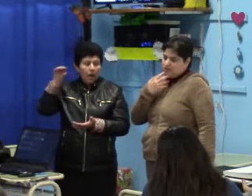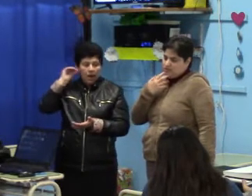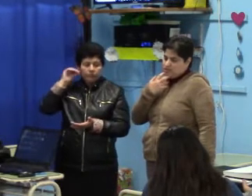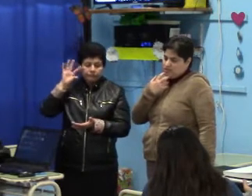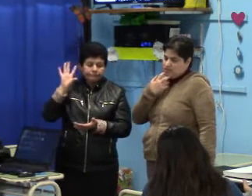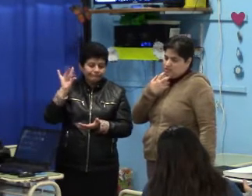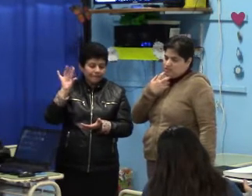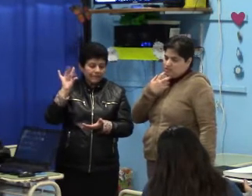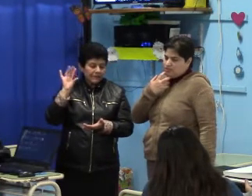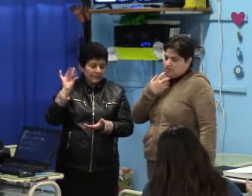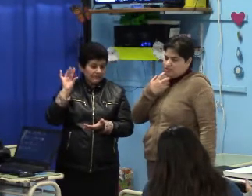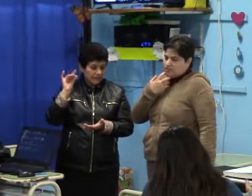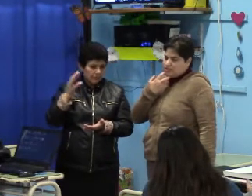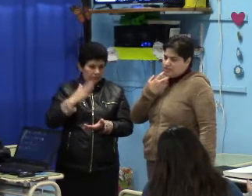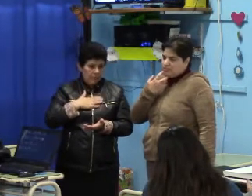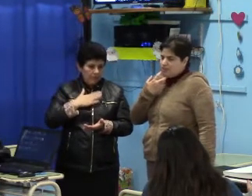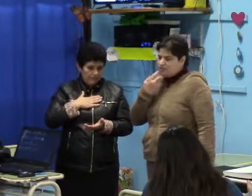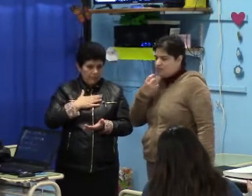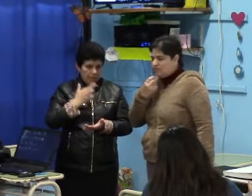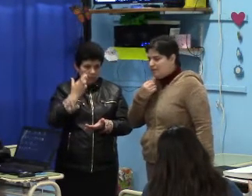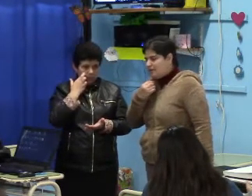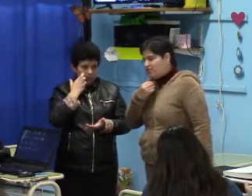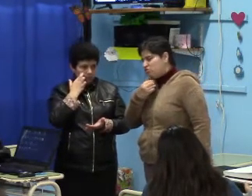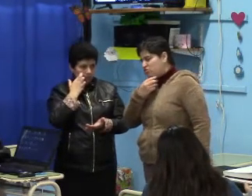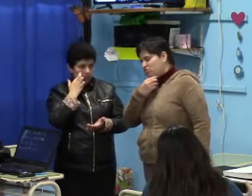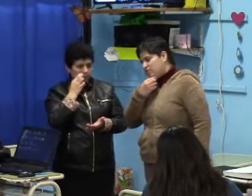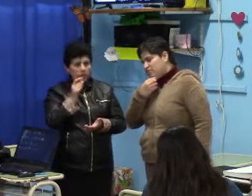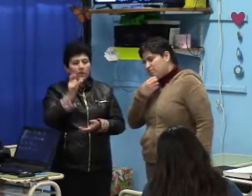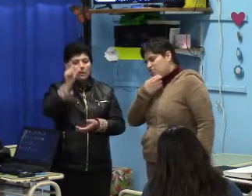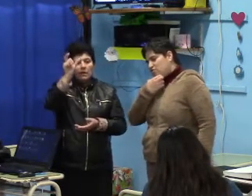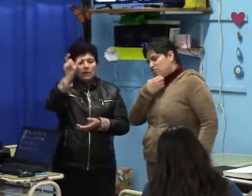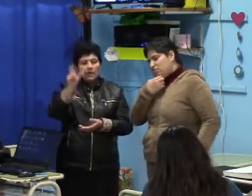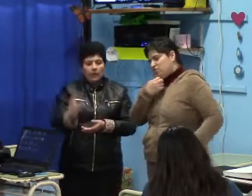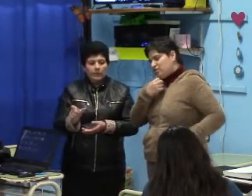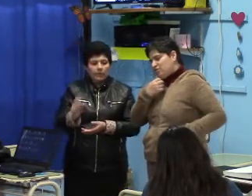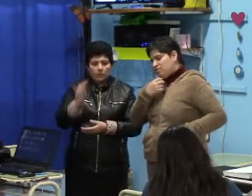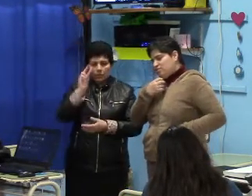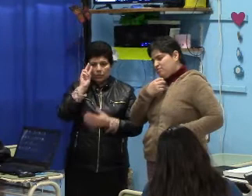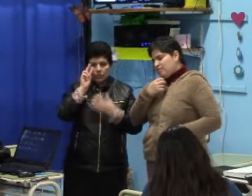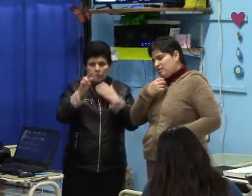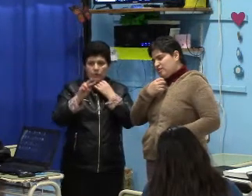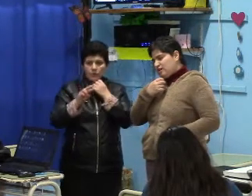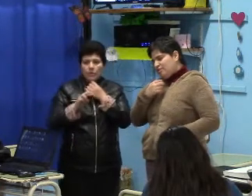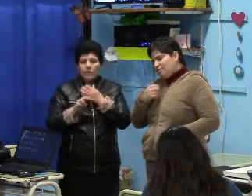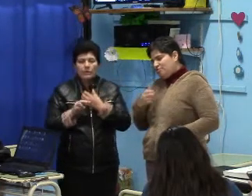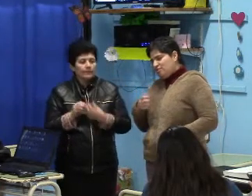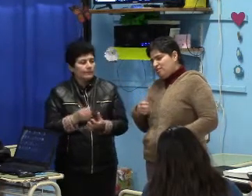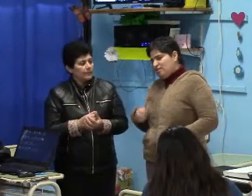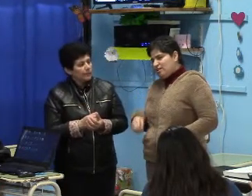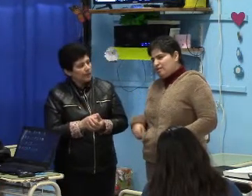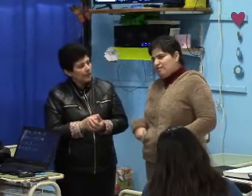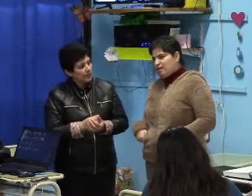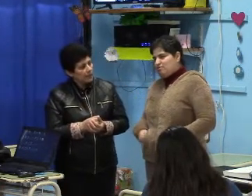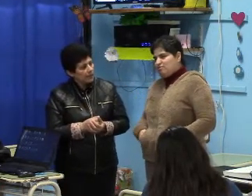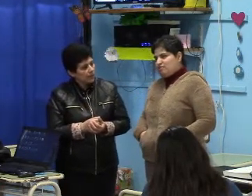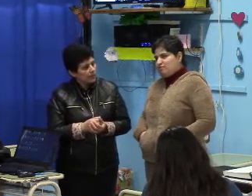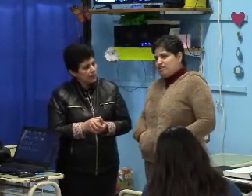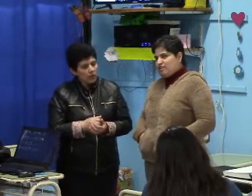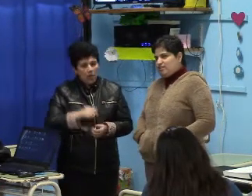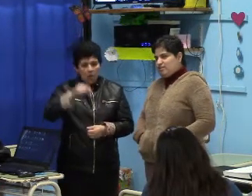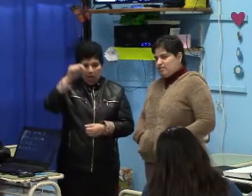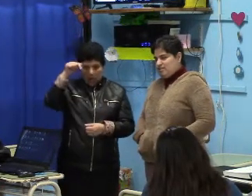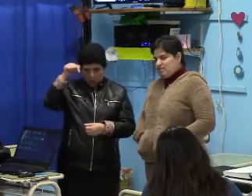cuesta. Porque las personas que ven, yo no sé cómo es, ahora vamos a hacer